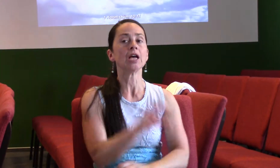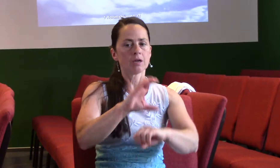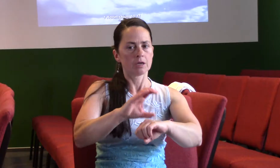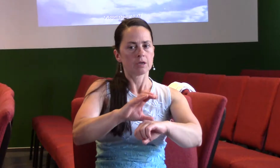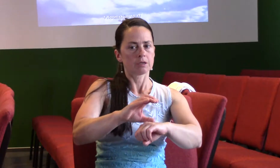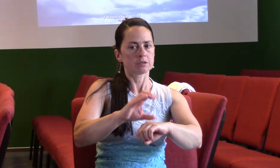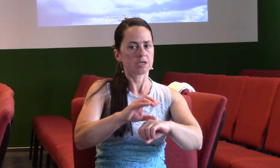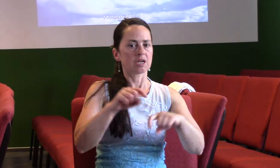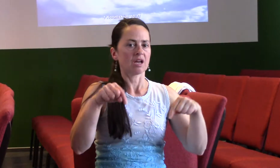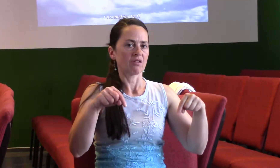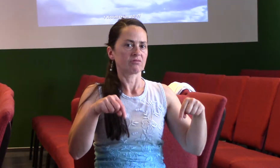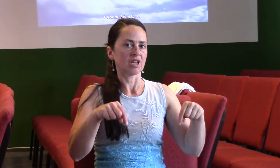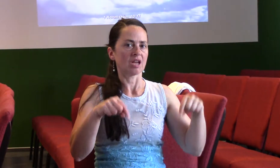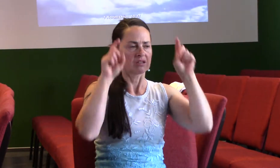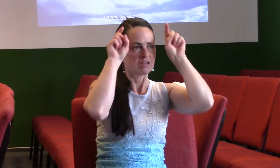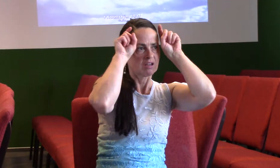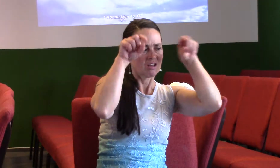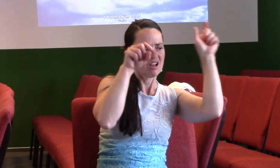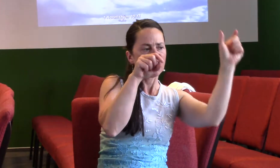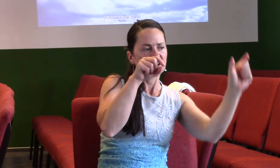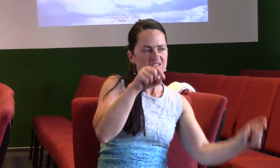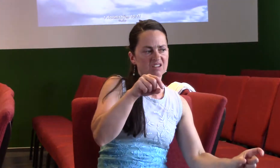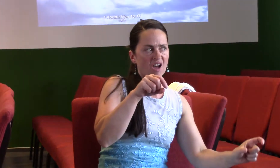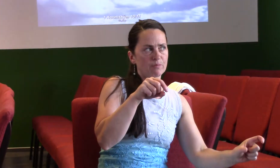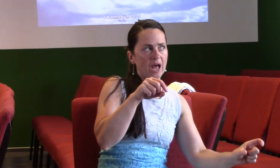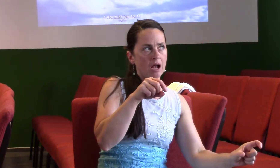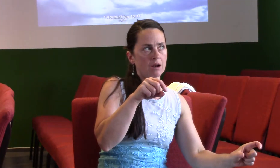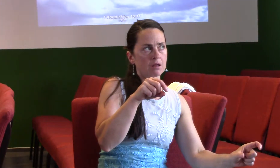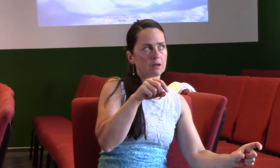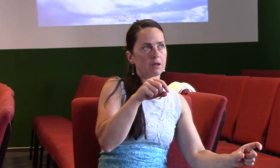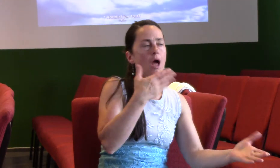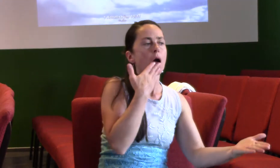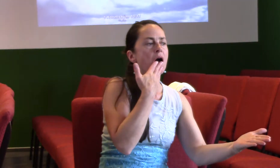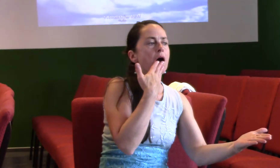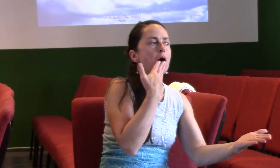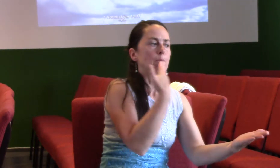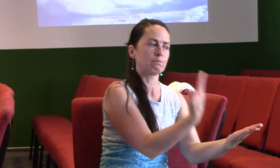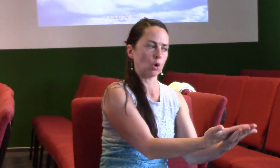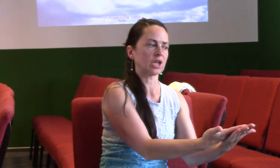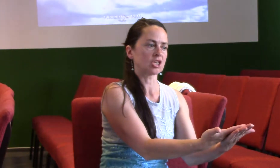Podařilo se mu ukrát Davida Cerniňáka, Boženku.